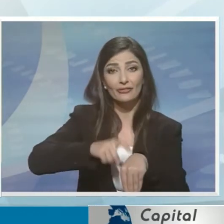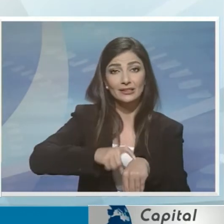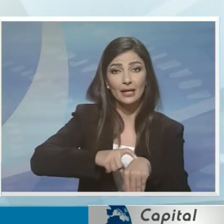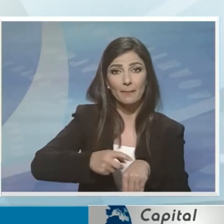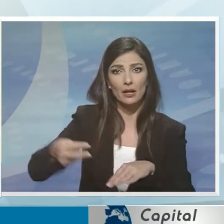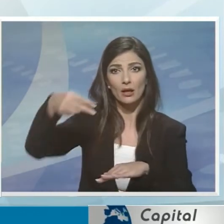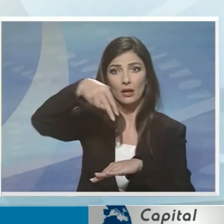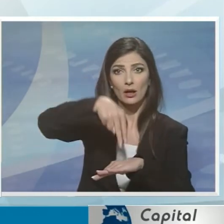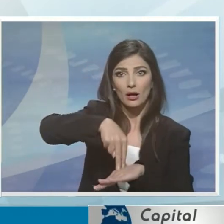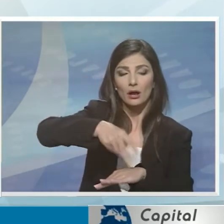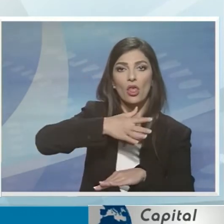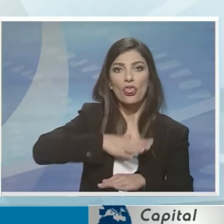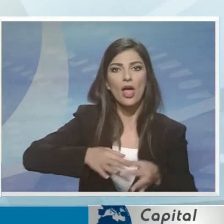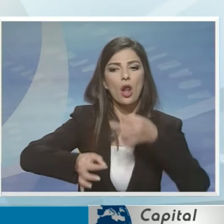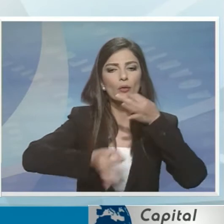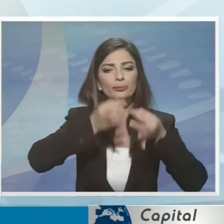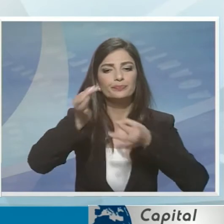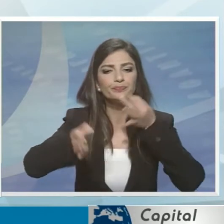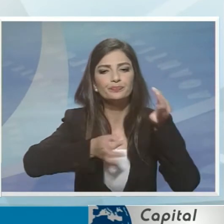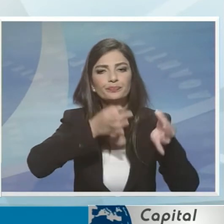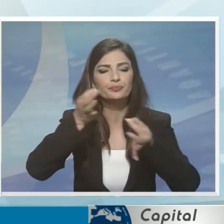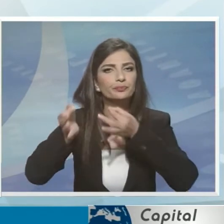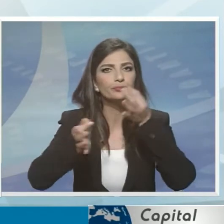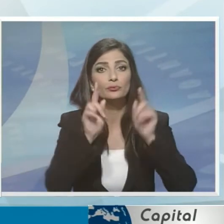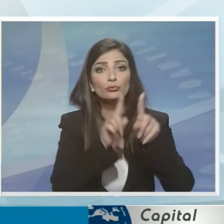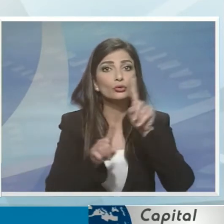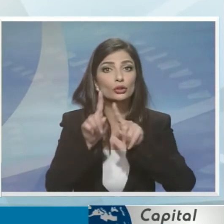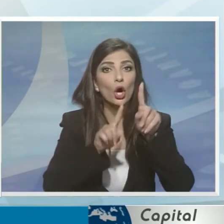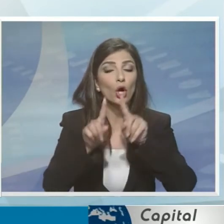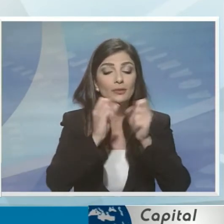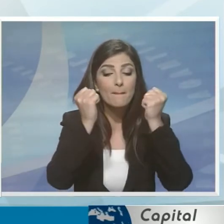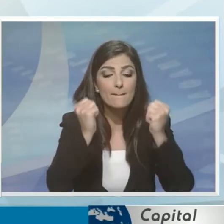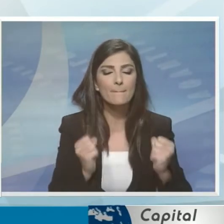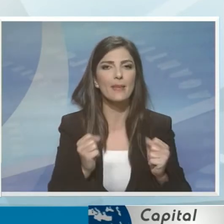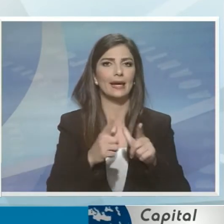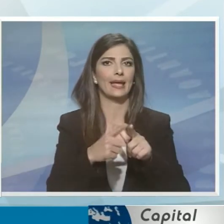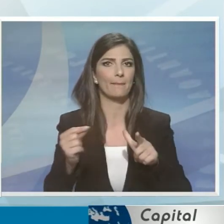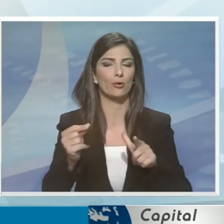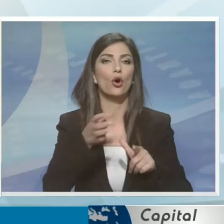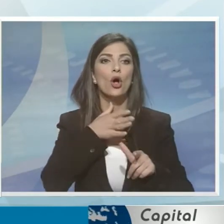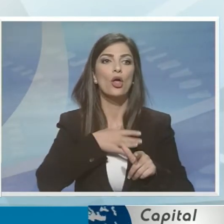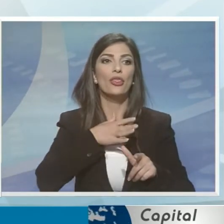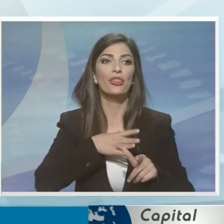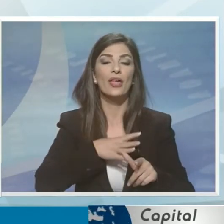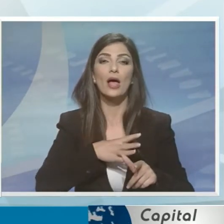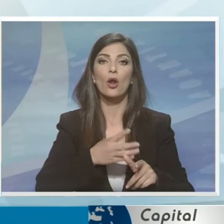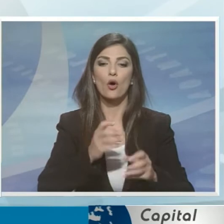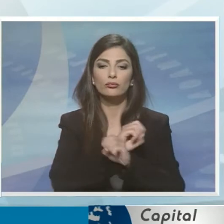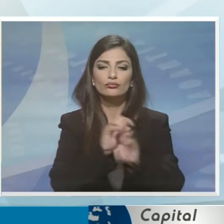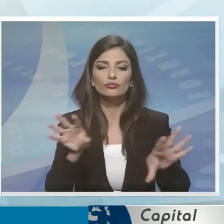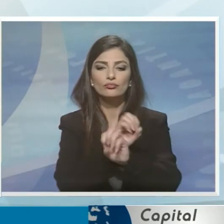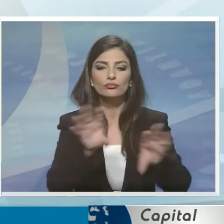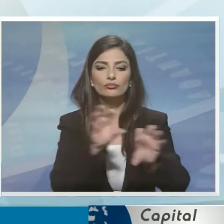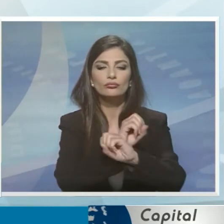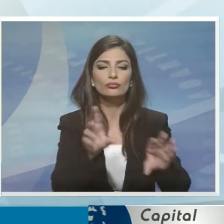Κύπριο ή νόμιμα διαμένοντας την Κυπριακή Δημοκρατία πολίτη, για να του μεταφέρω την αποφασιστικότητα της